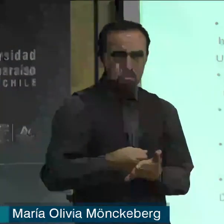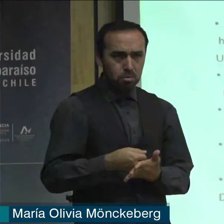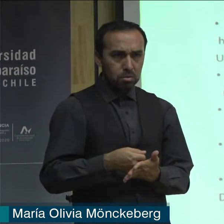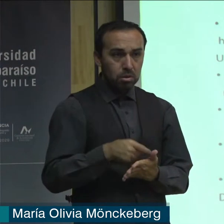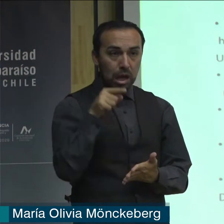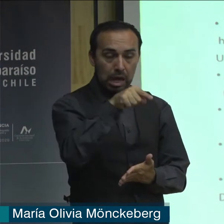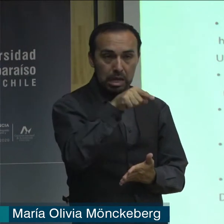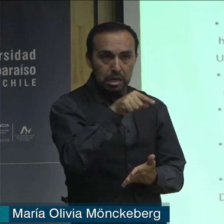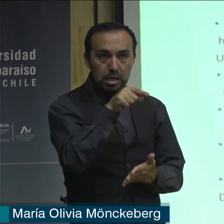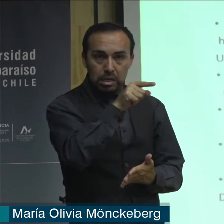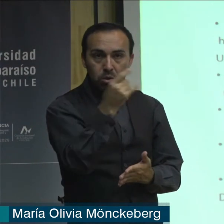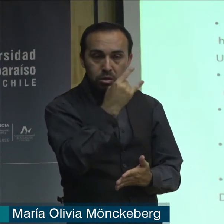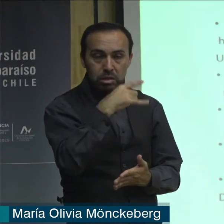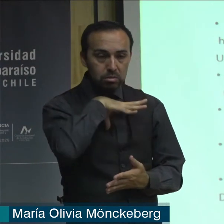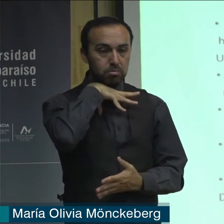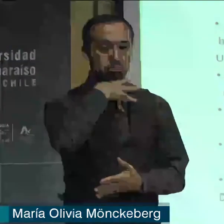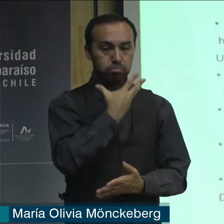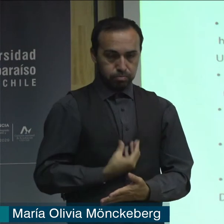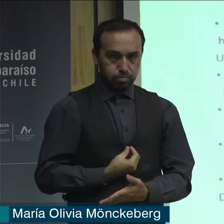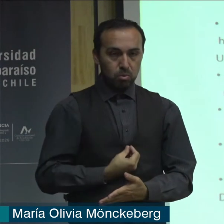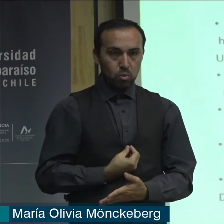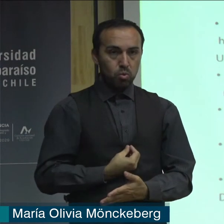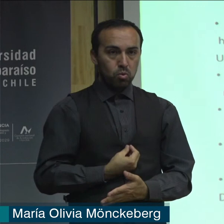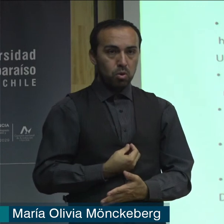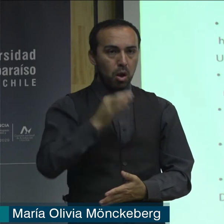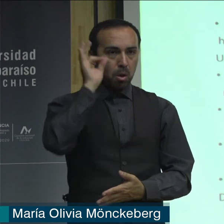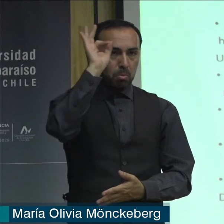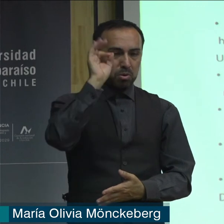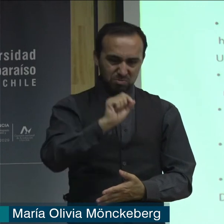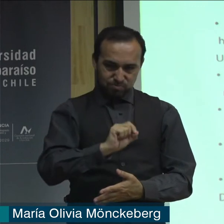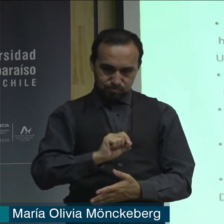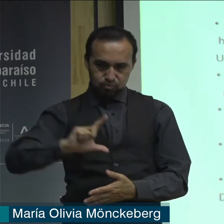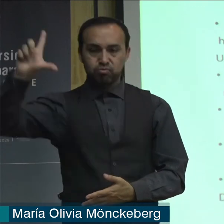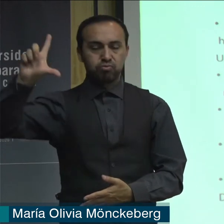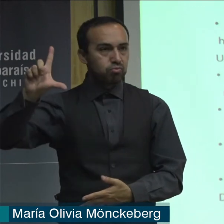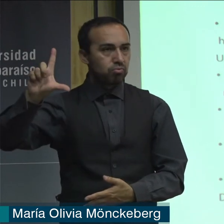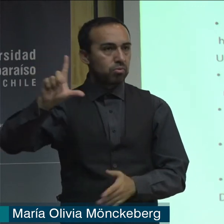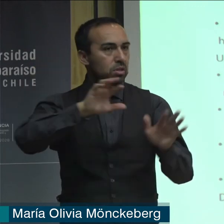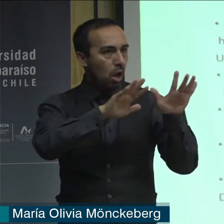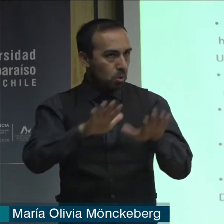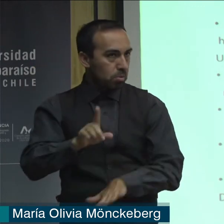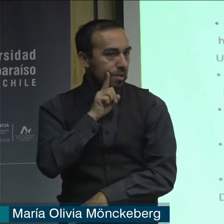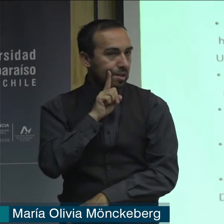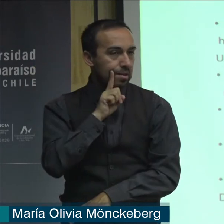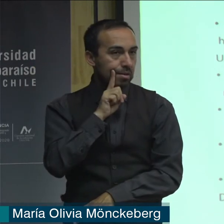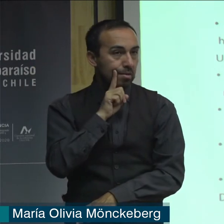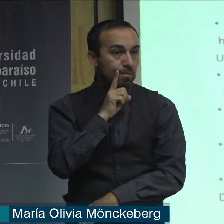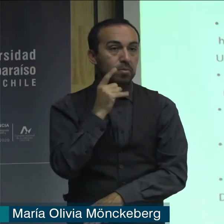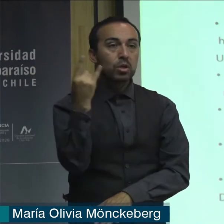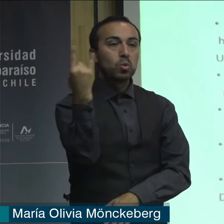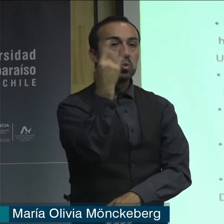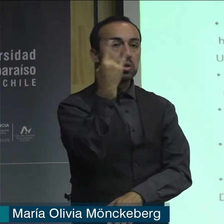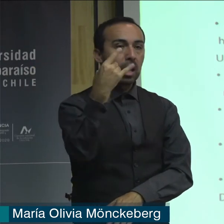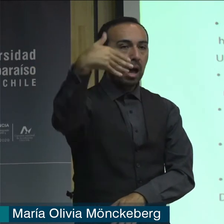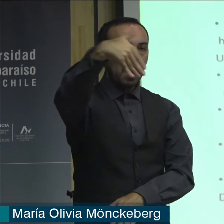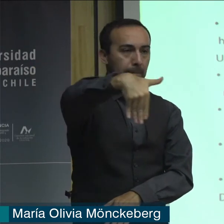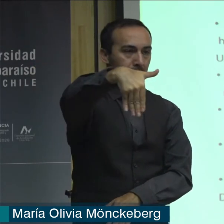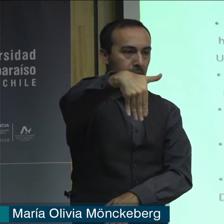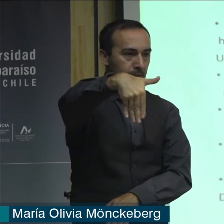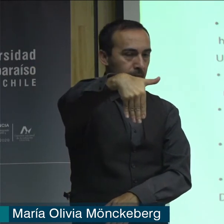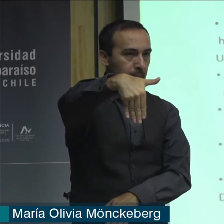es más grande del país la universidad de las Américas